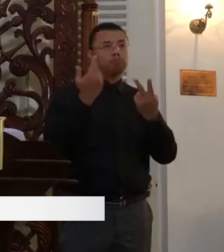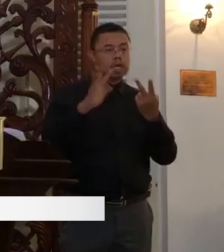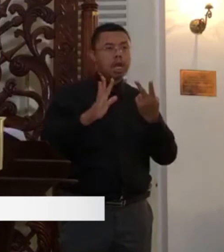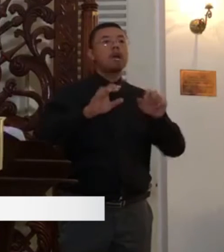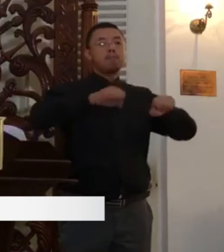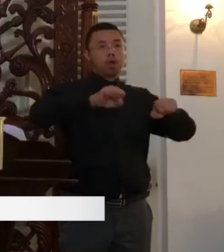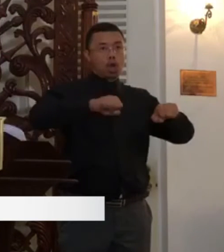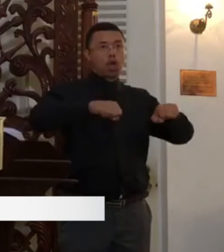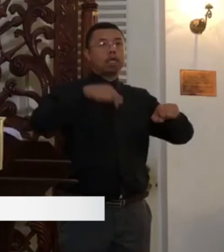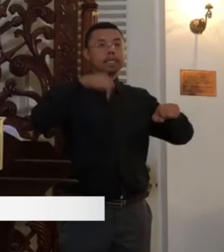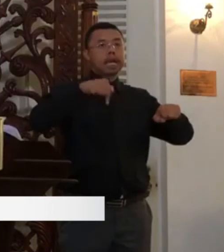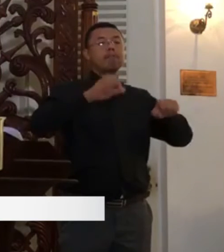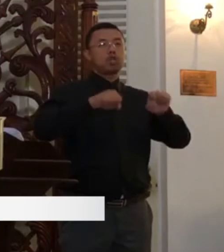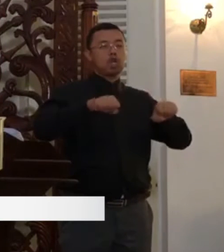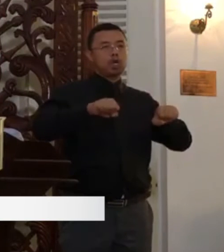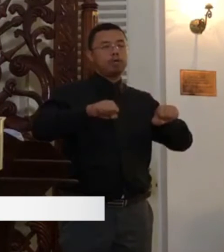roda 2,